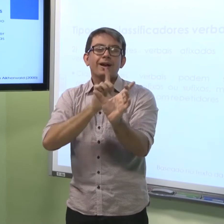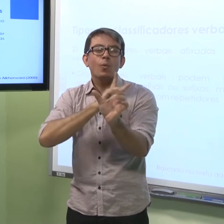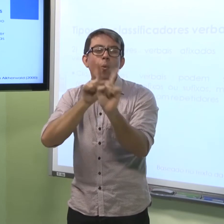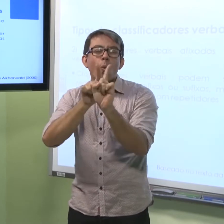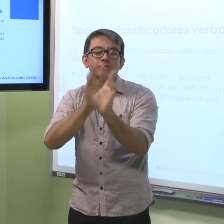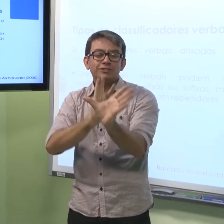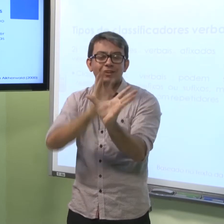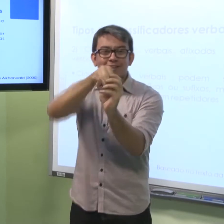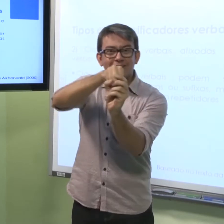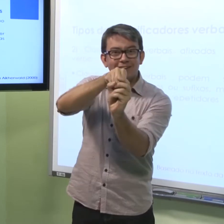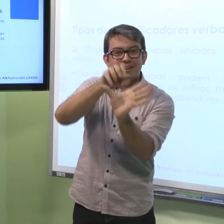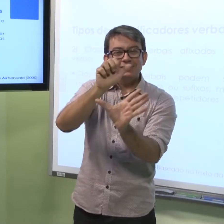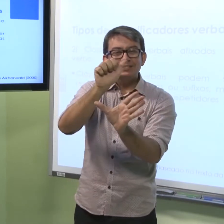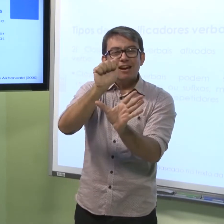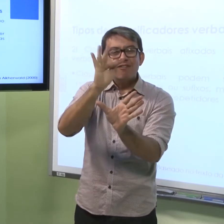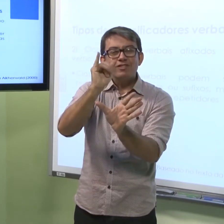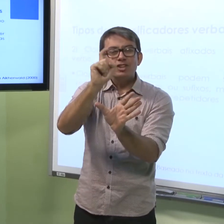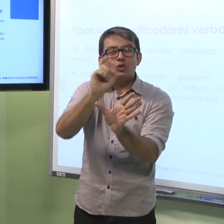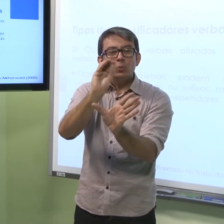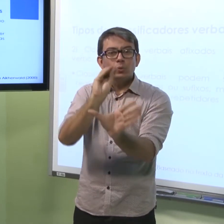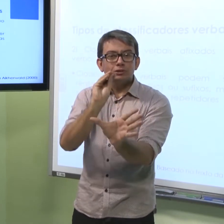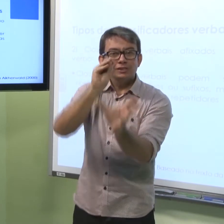Tem o prefixo e o sufixo,